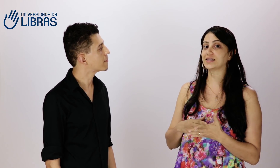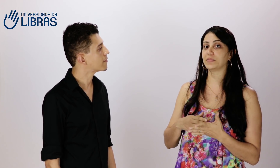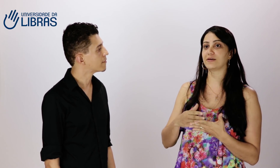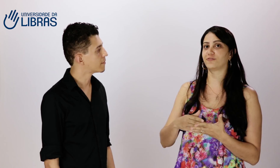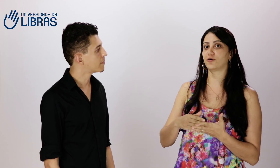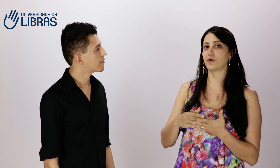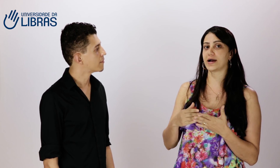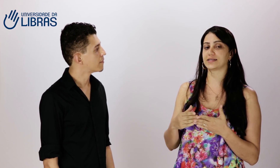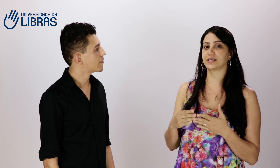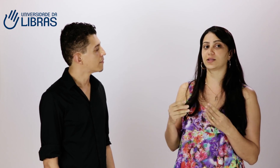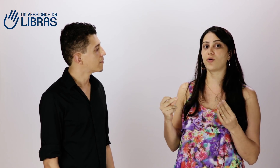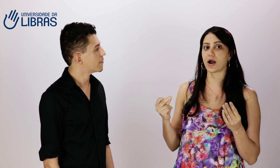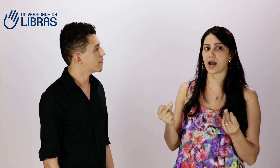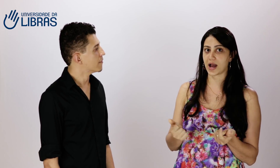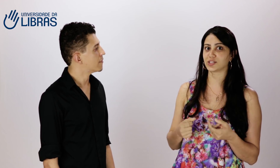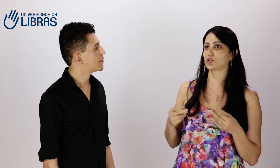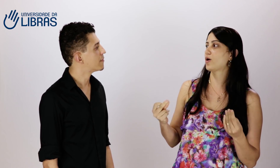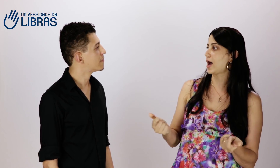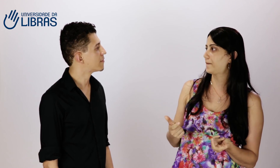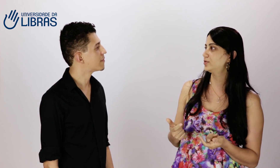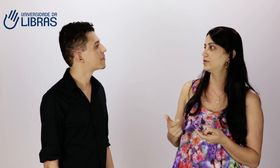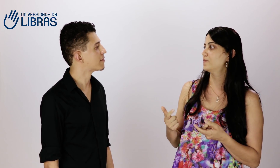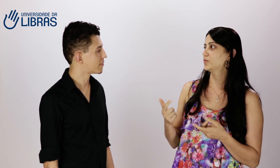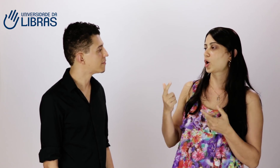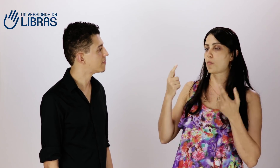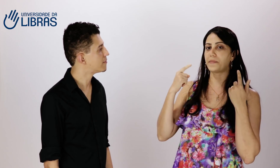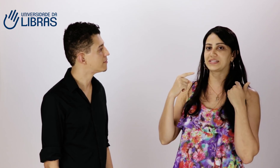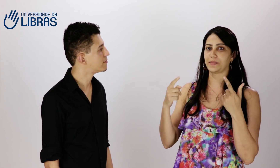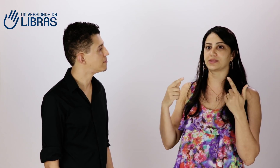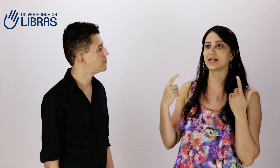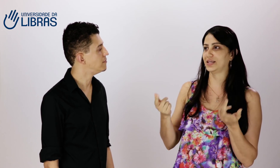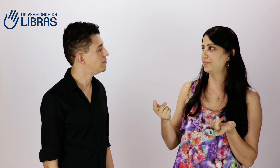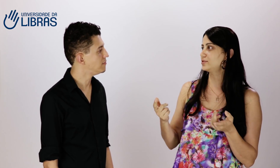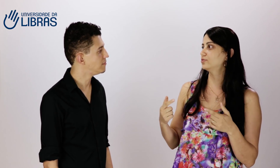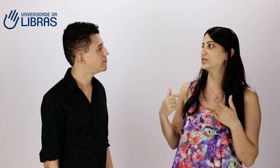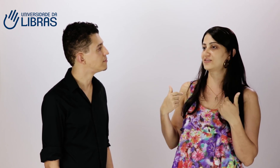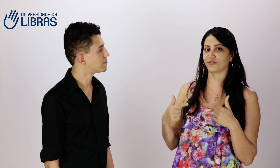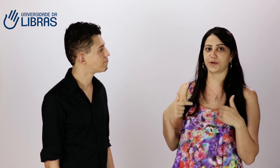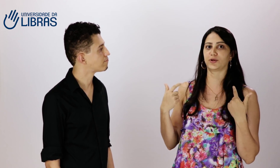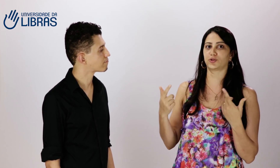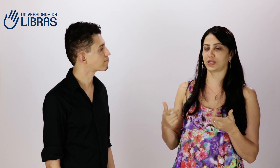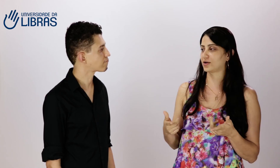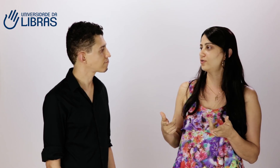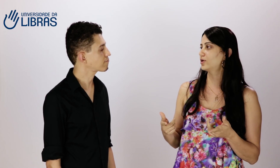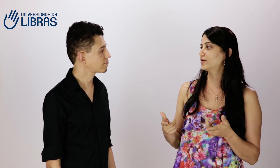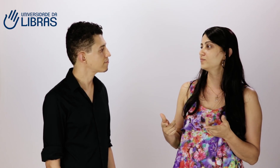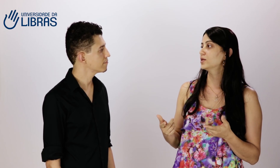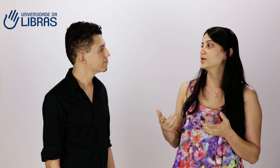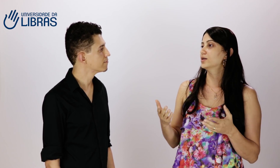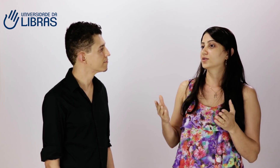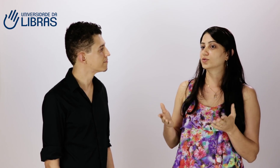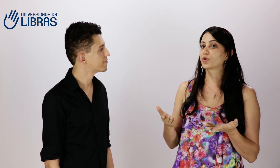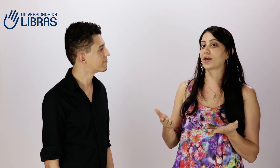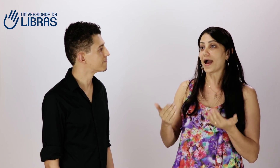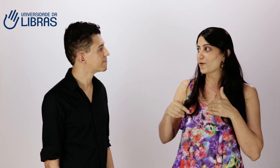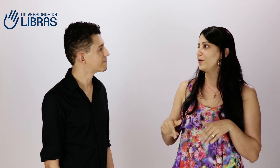me levou a agir tão rápido com o meu pensamento na Libras, o desenvolvimento que eu estou tendo agora, do que